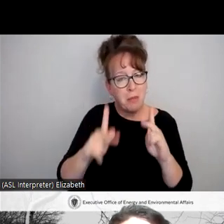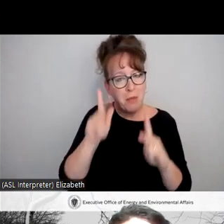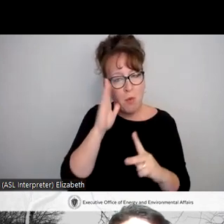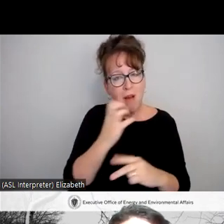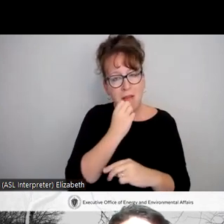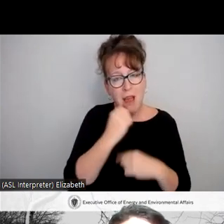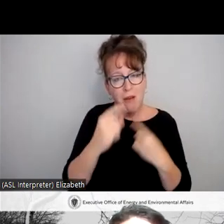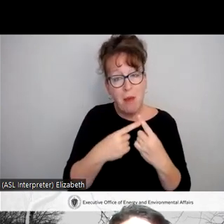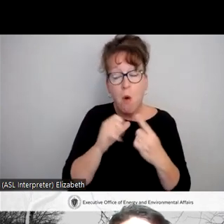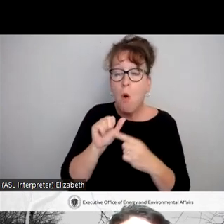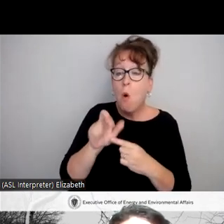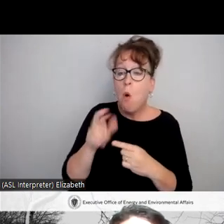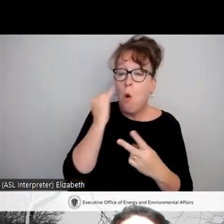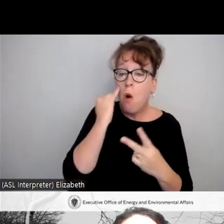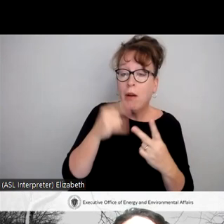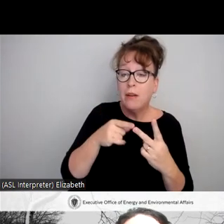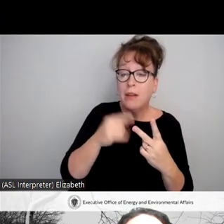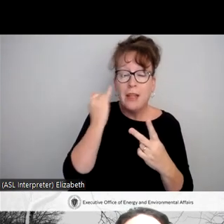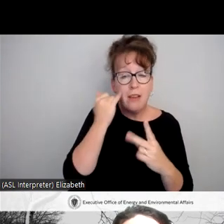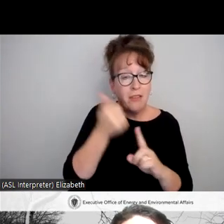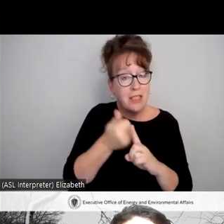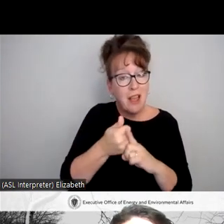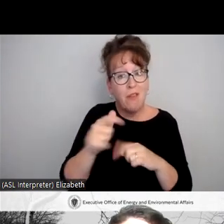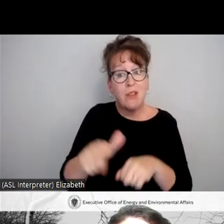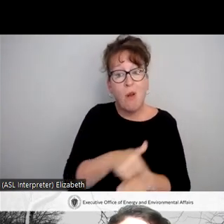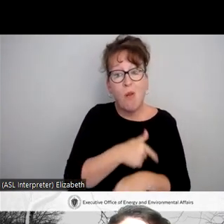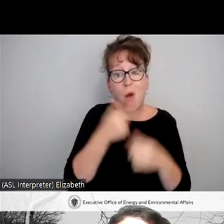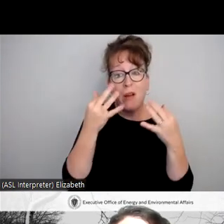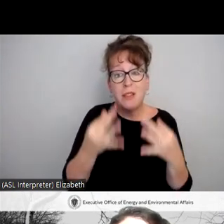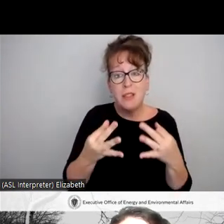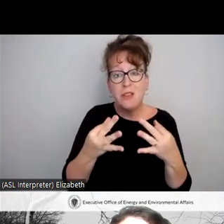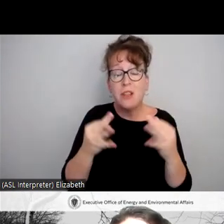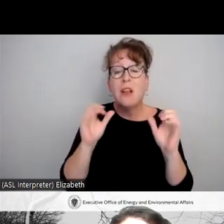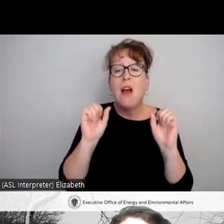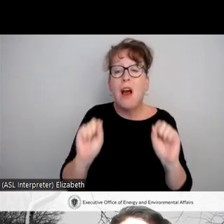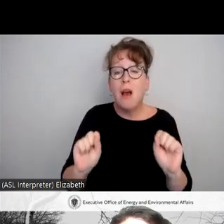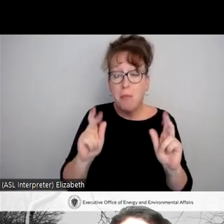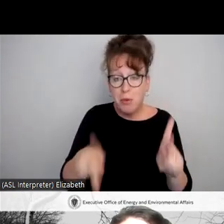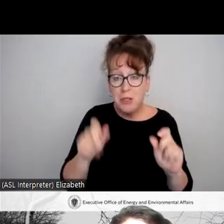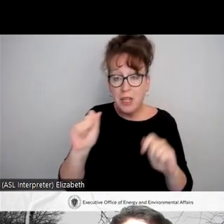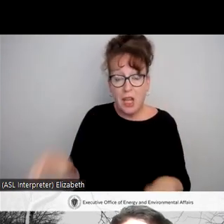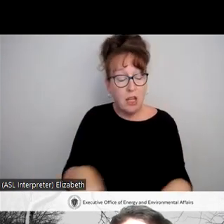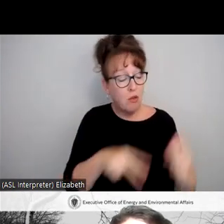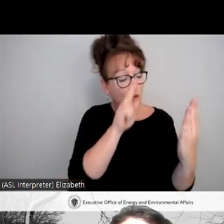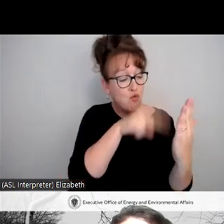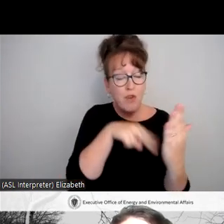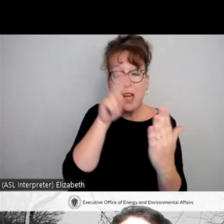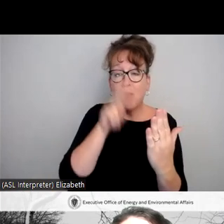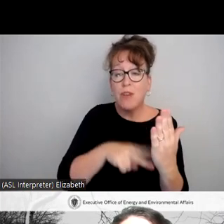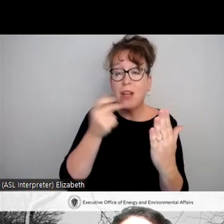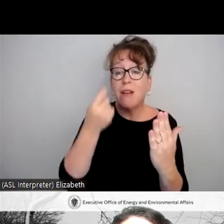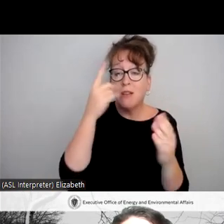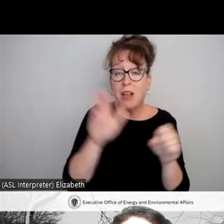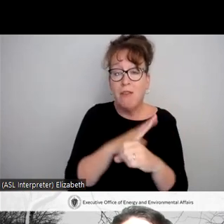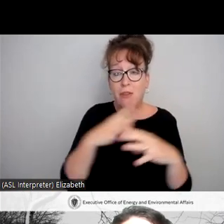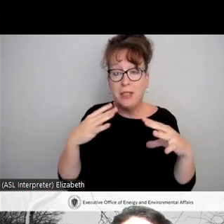pueden leer eso eh pero estamos ahora tratando de proveer eh de una